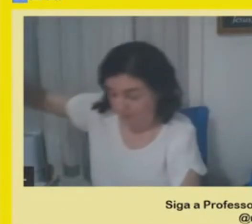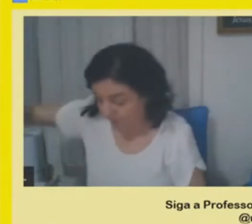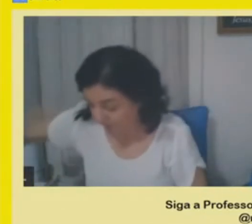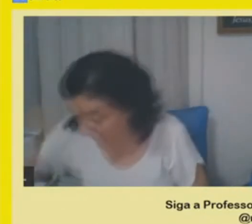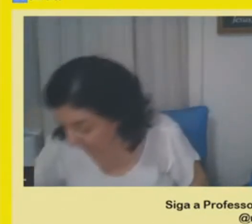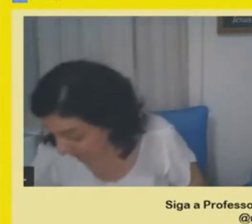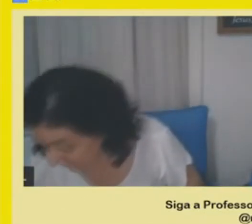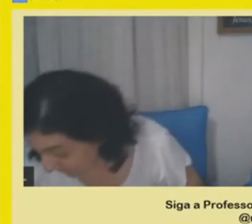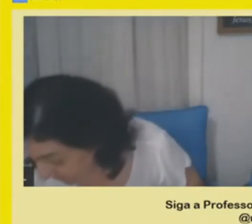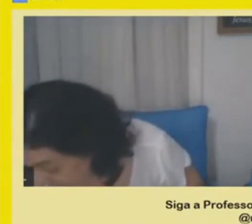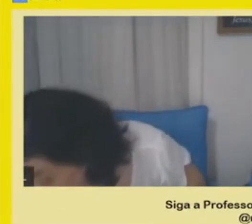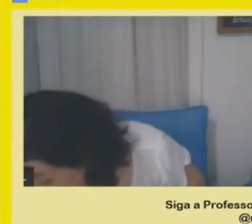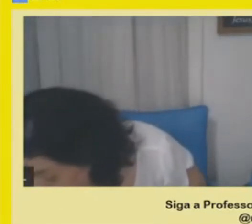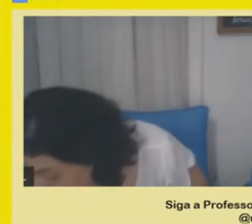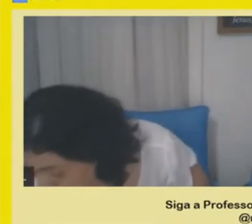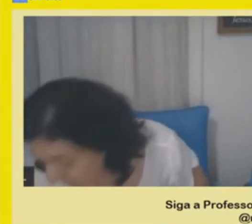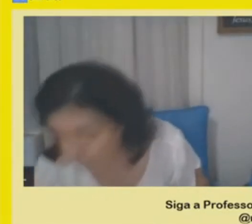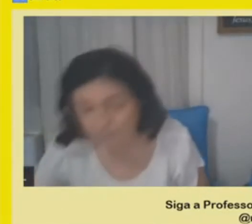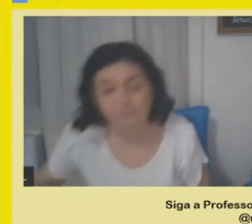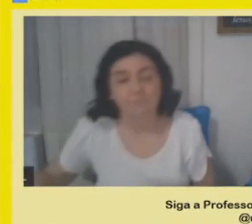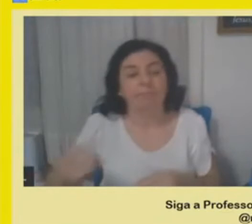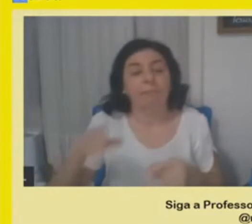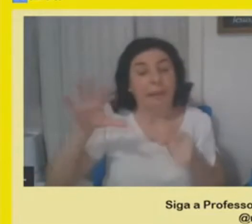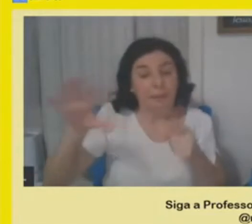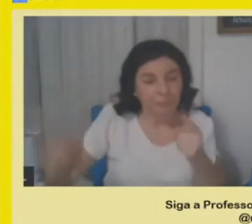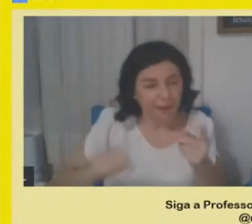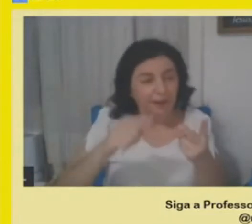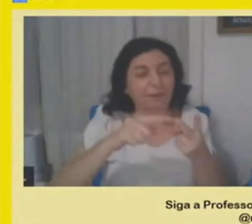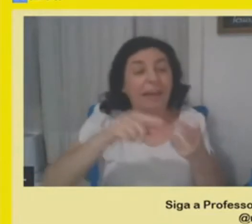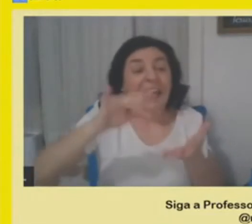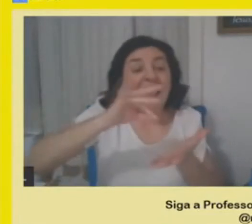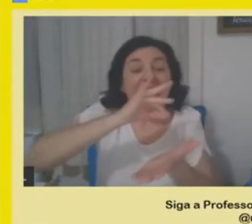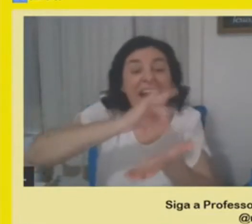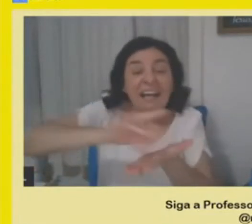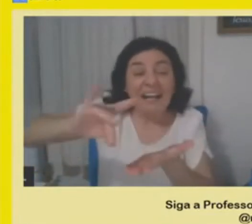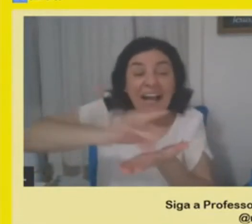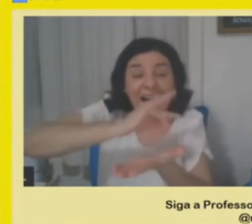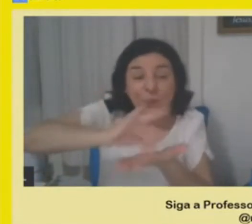com 100 papéis, que nem essa aqui.